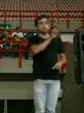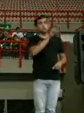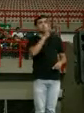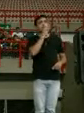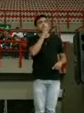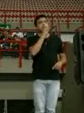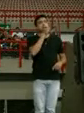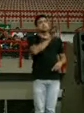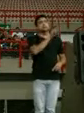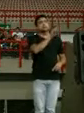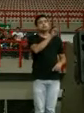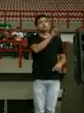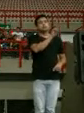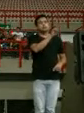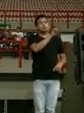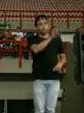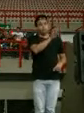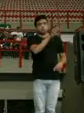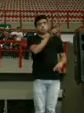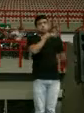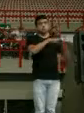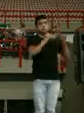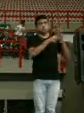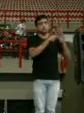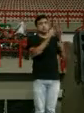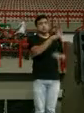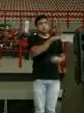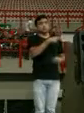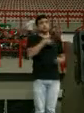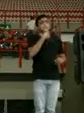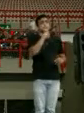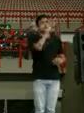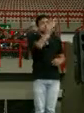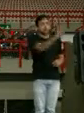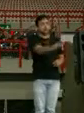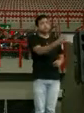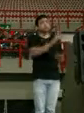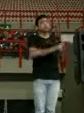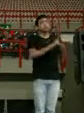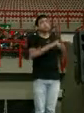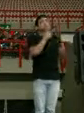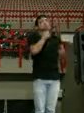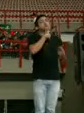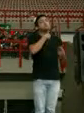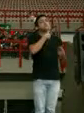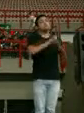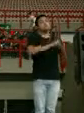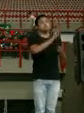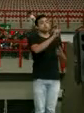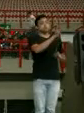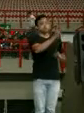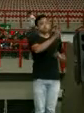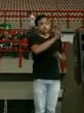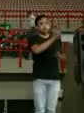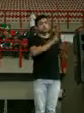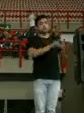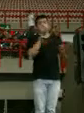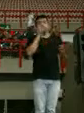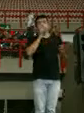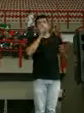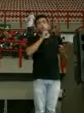se o homem tem uma voz mais grave, isso significa dizer que quando ele grita, a voz dele também é grave. Mas assim como a